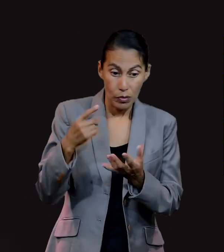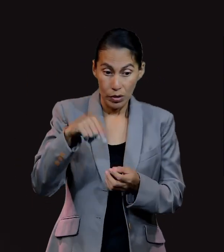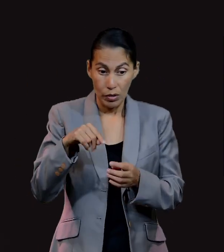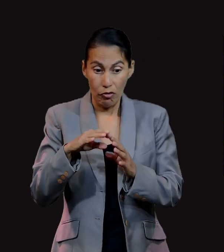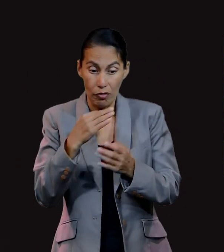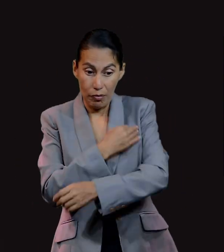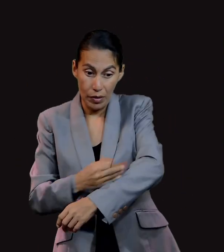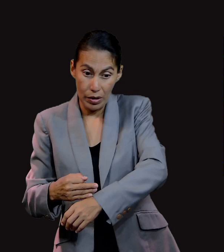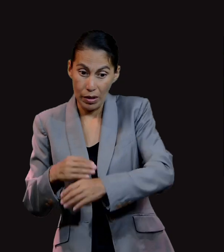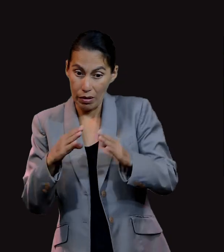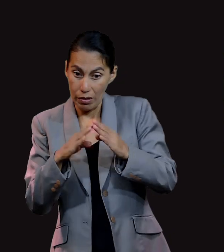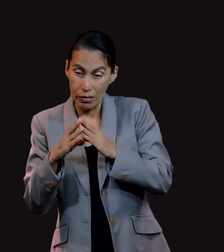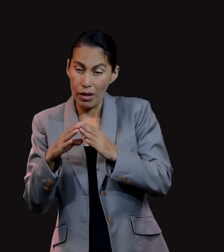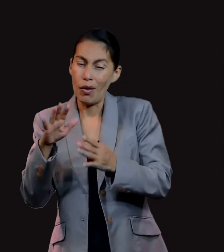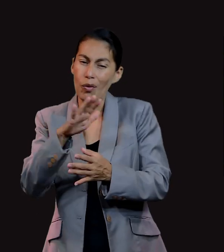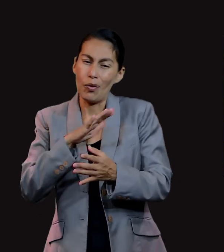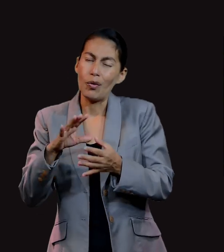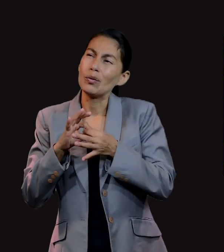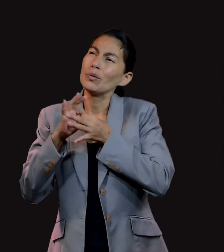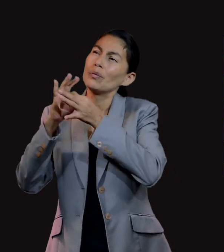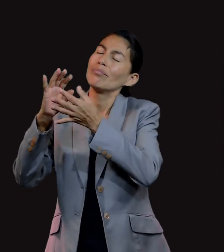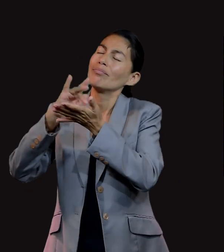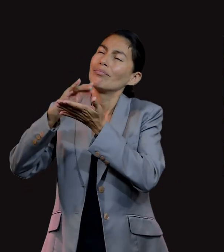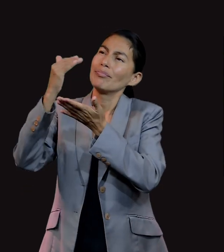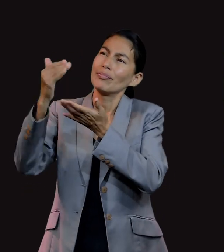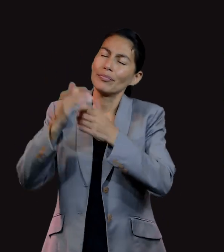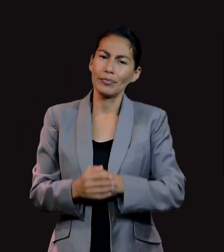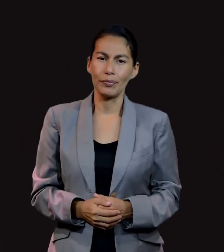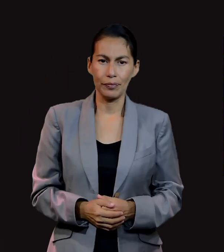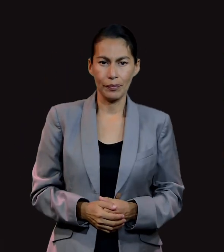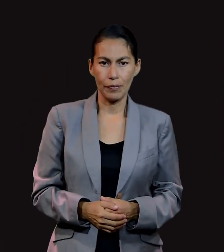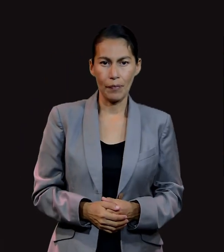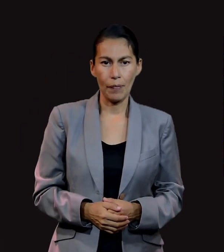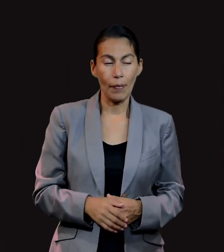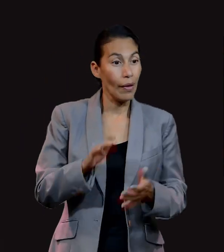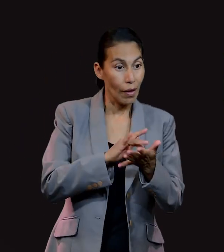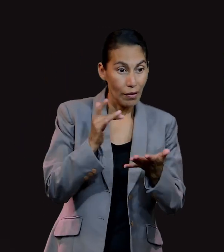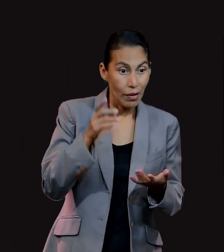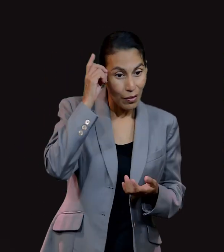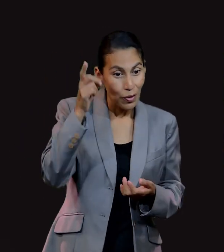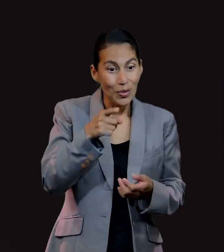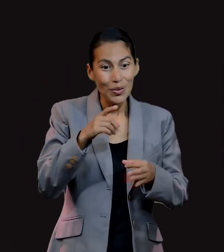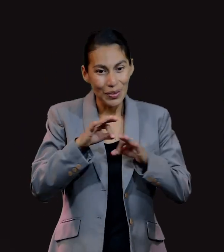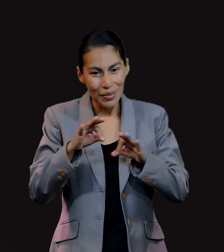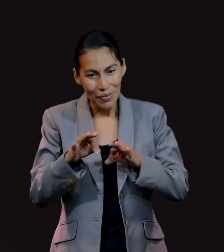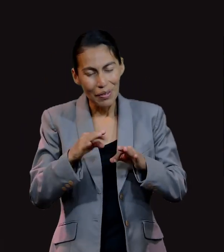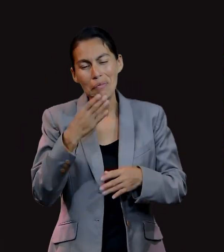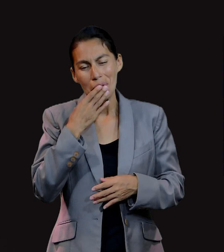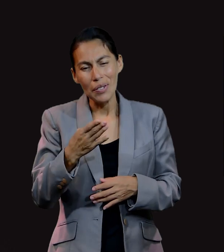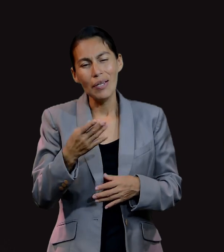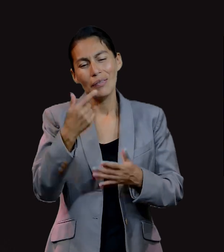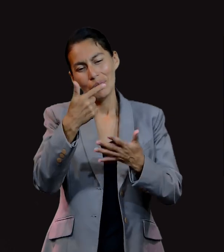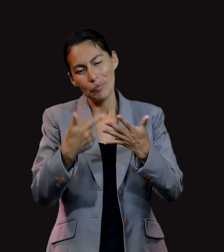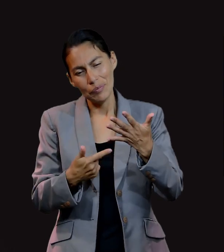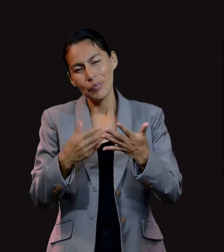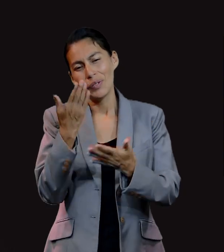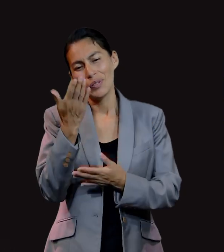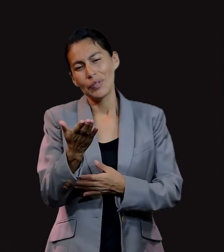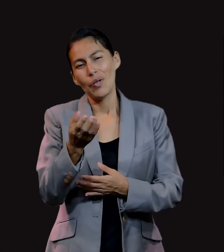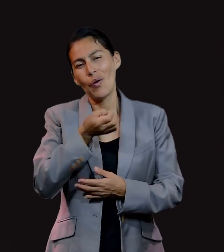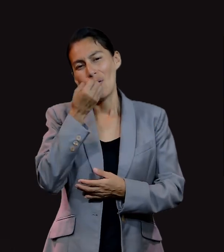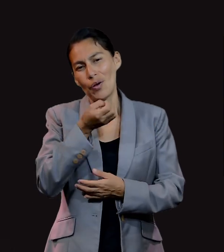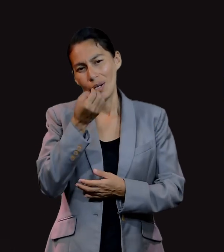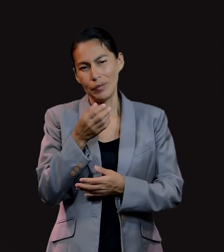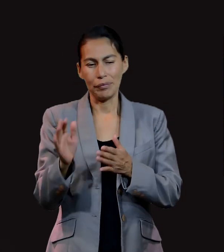tomamos en mi hogar Gracias a Dios Arturo Finalmente tienes trabajo Y vamos a estar orando por estas otras